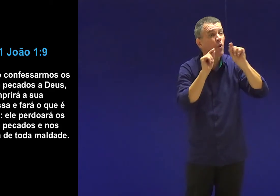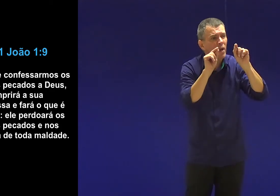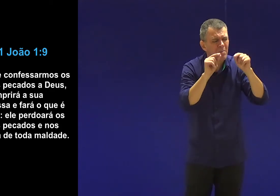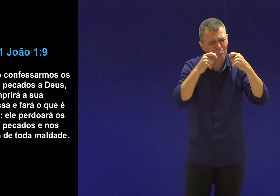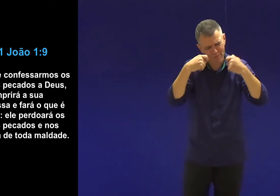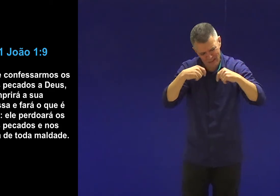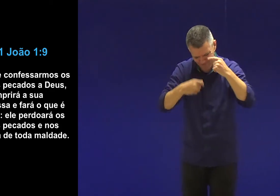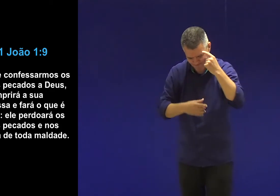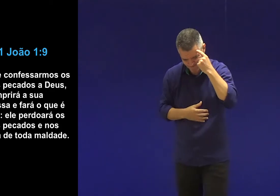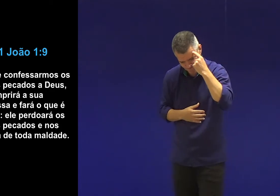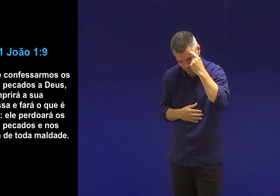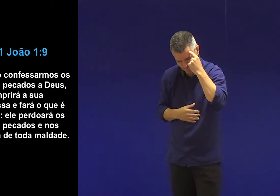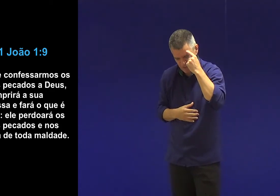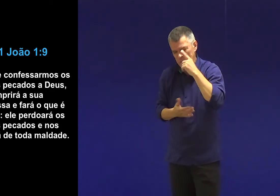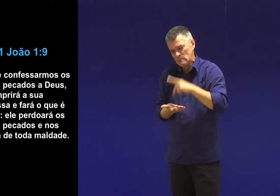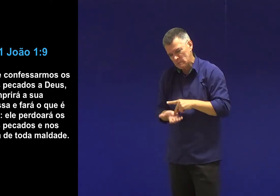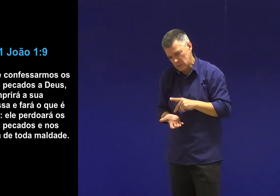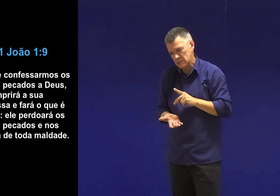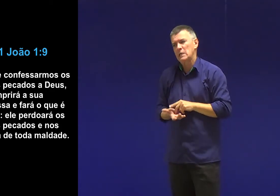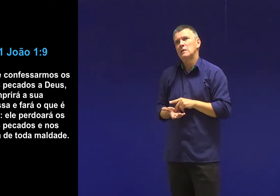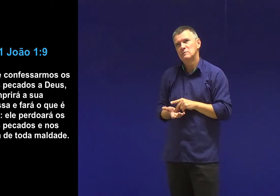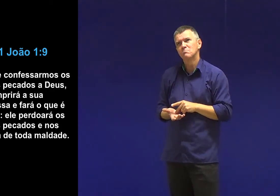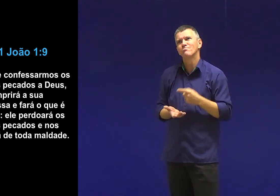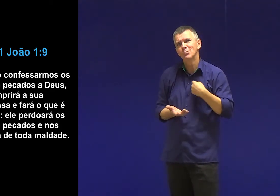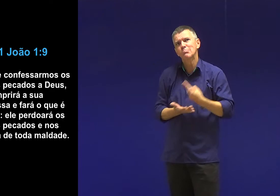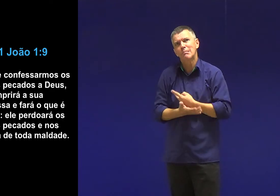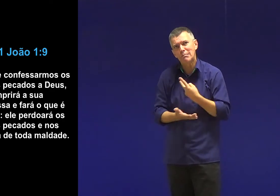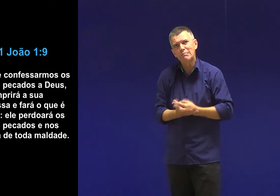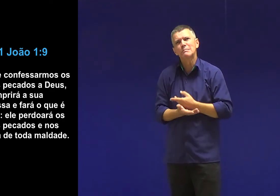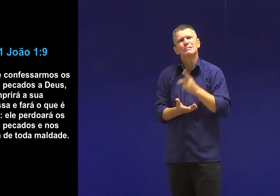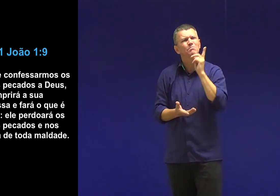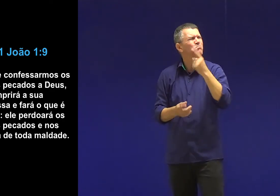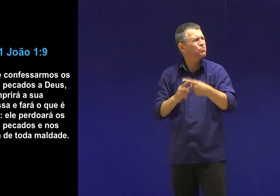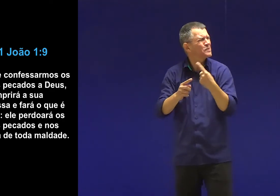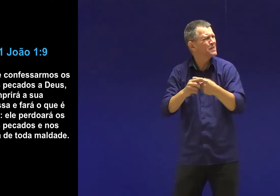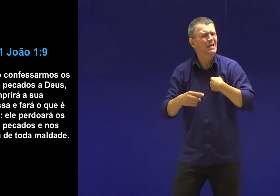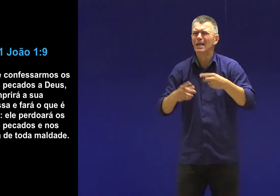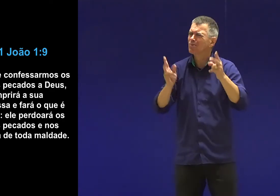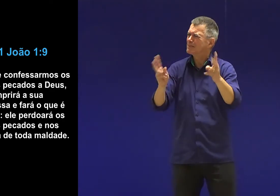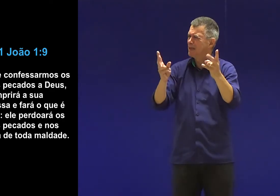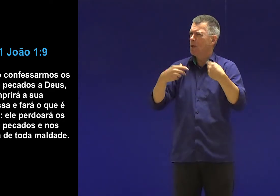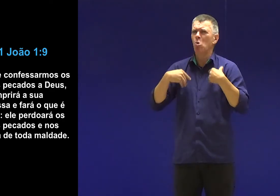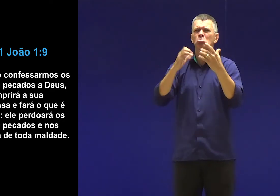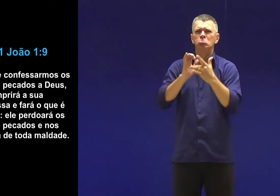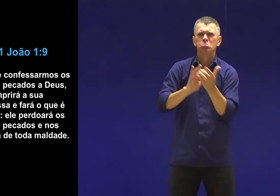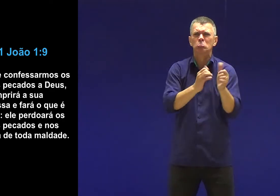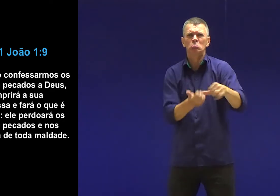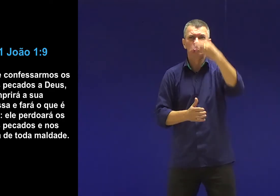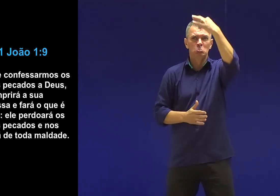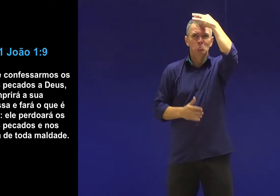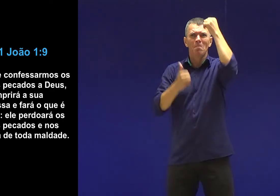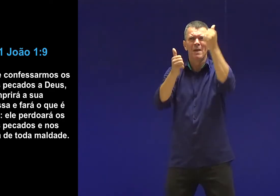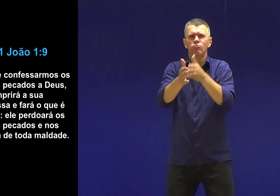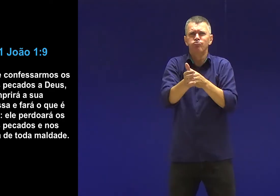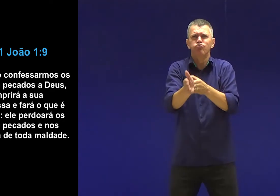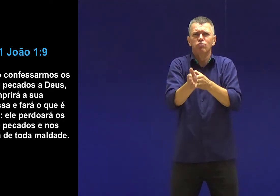Então você continua. Se você pecou e você sabe que você fez errado, porque você se